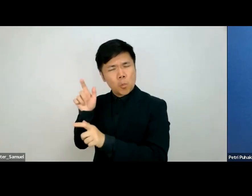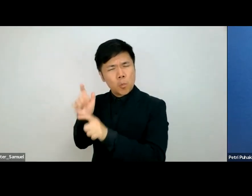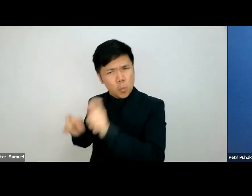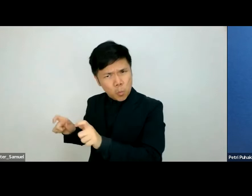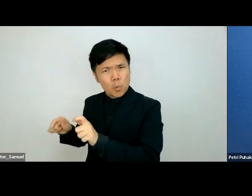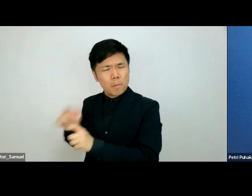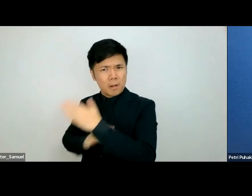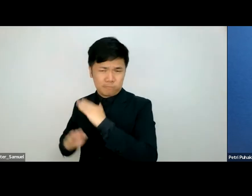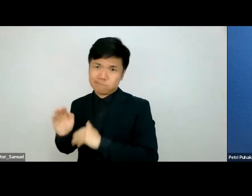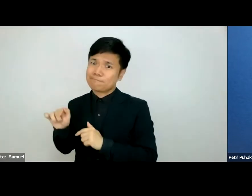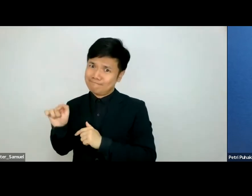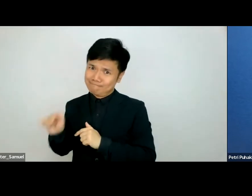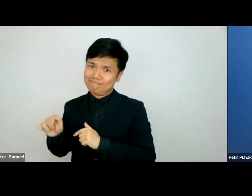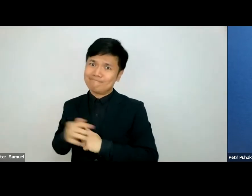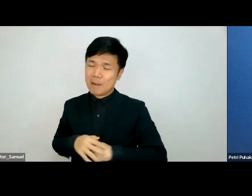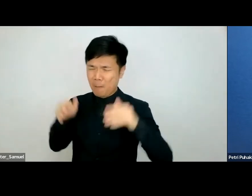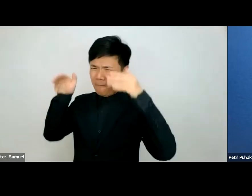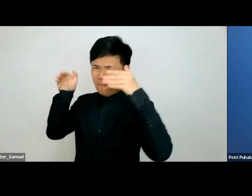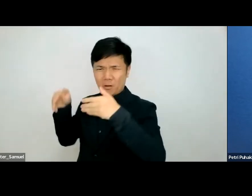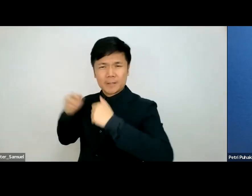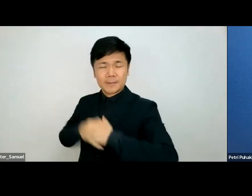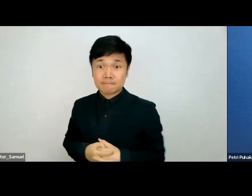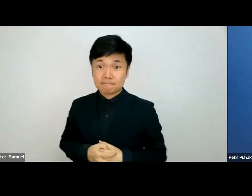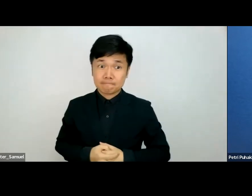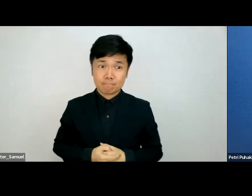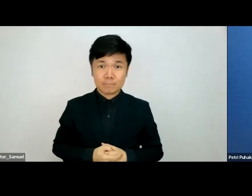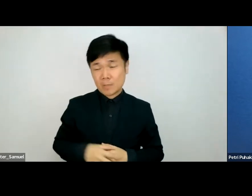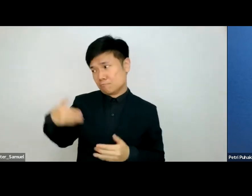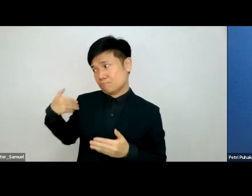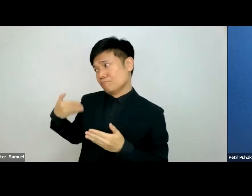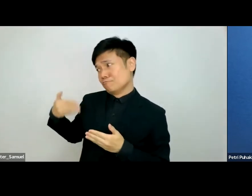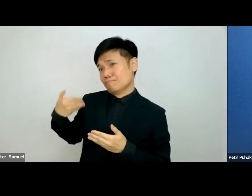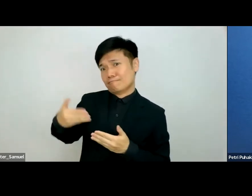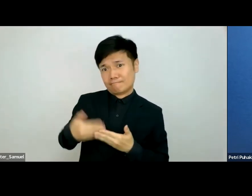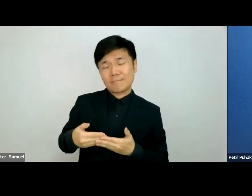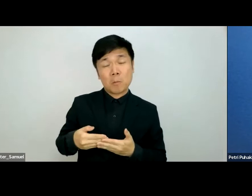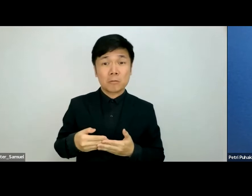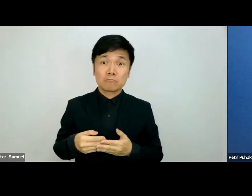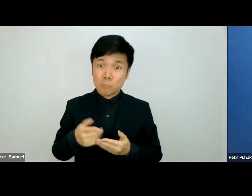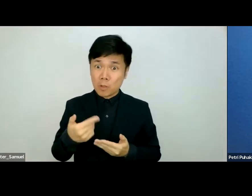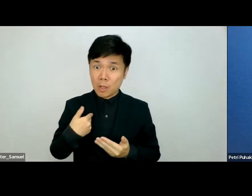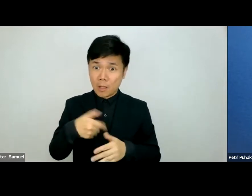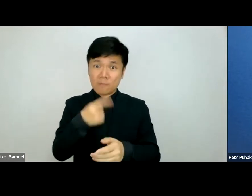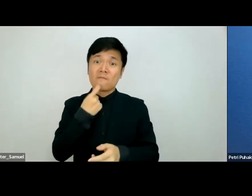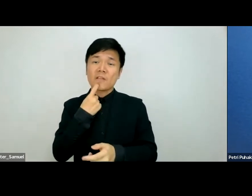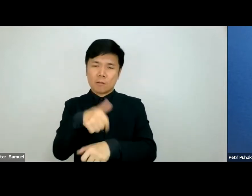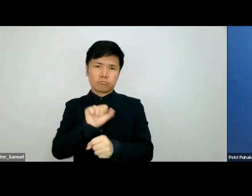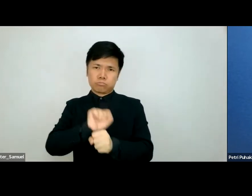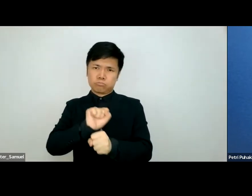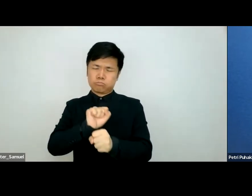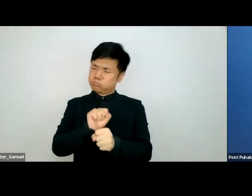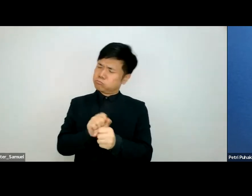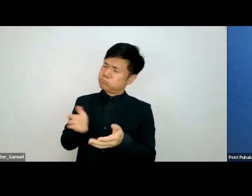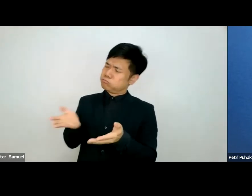il est important de mettre les femmes et les filles handicapées au centre de